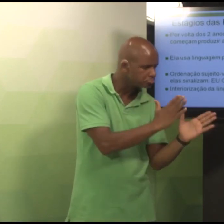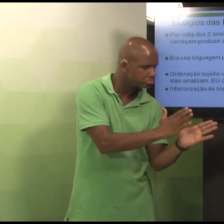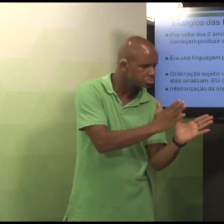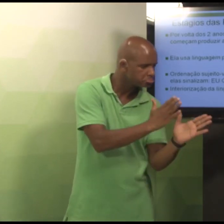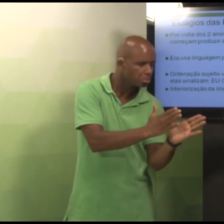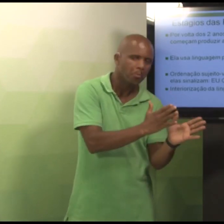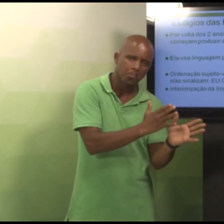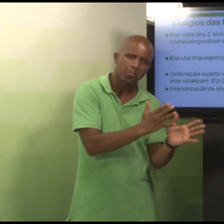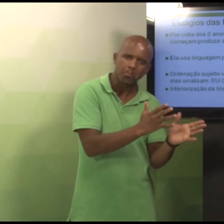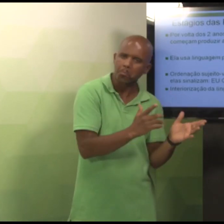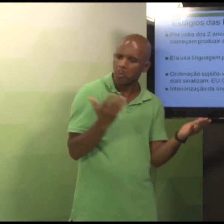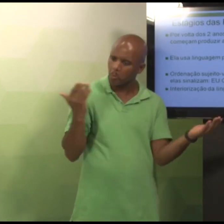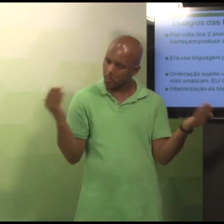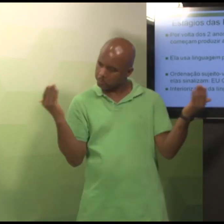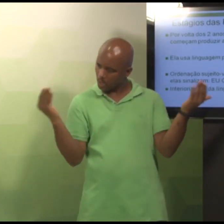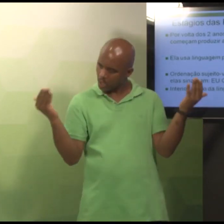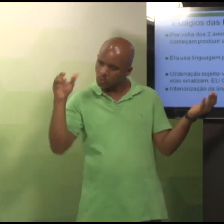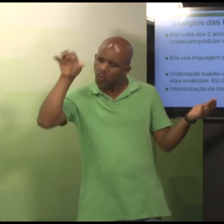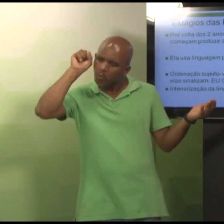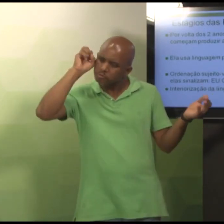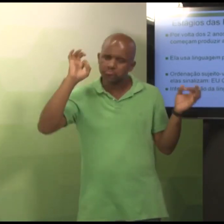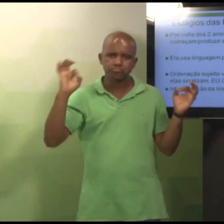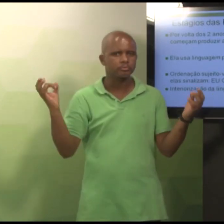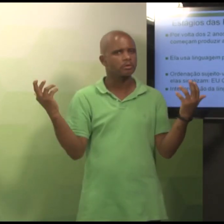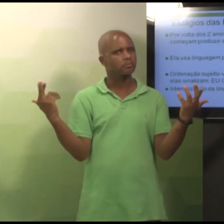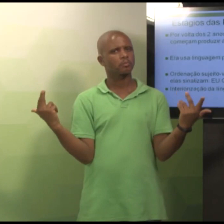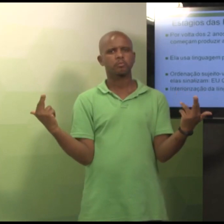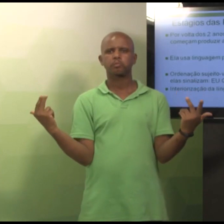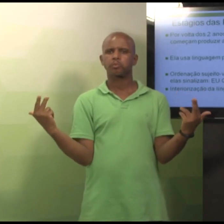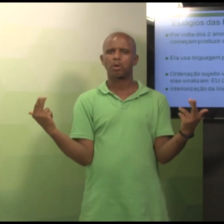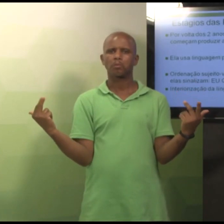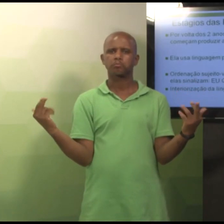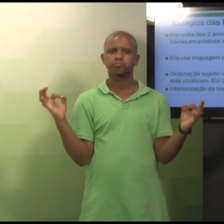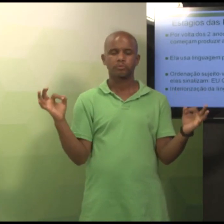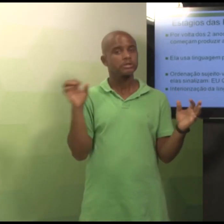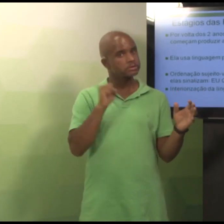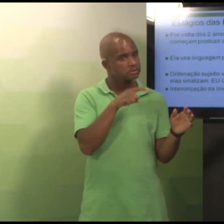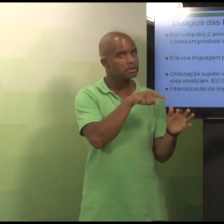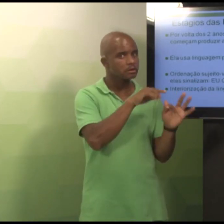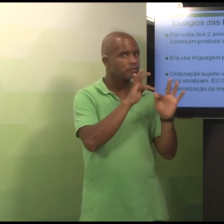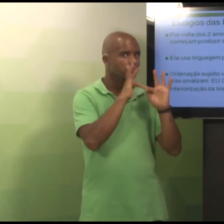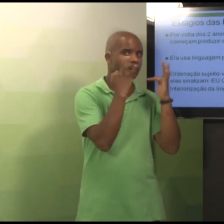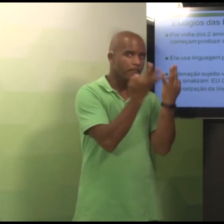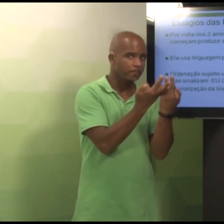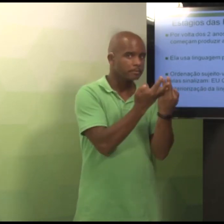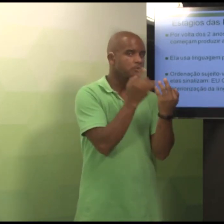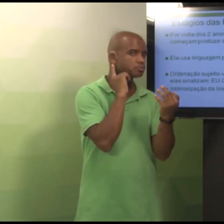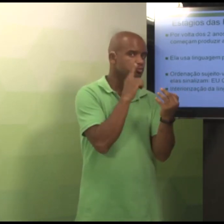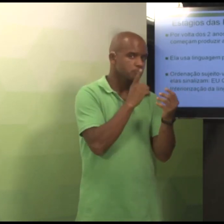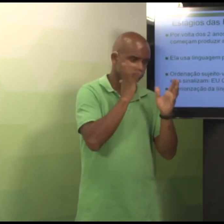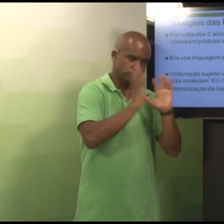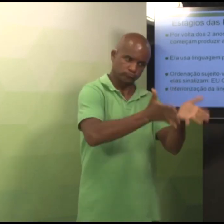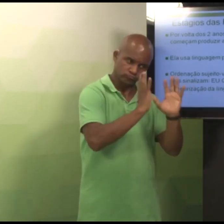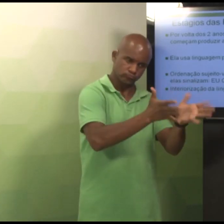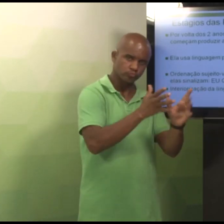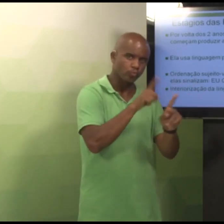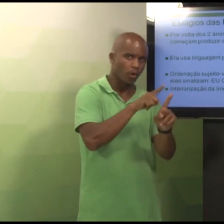mostrou esses estágios que podemos comparar com os ouvintes, que assemelham-se aos períodos de desenvolvimento. Contudo,